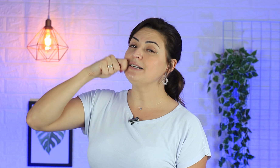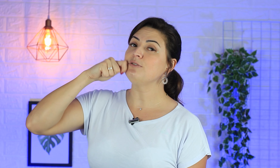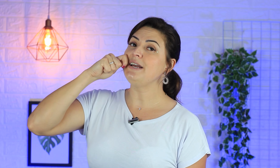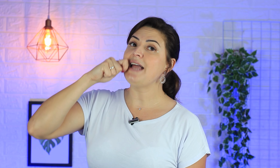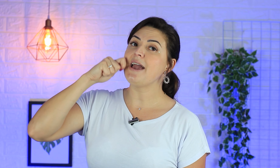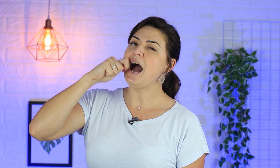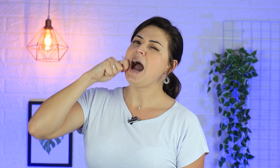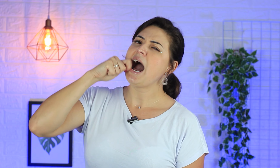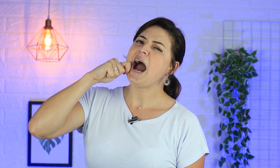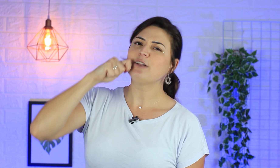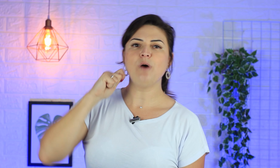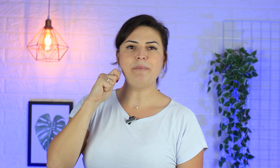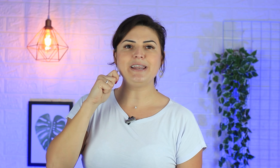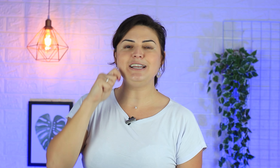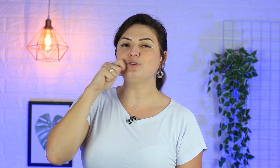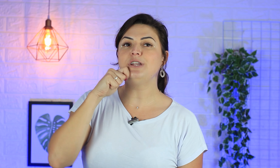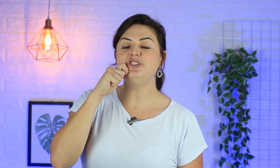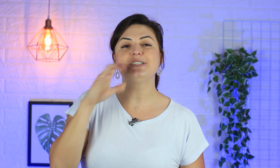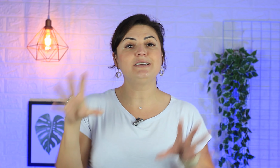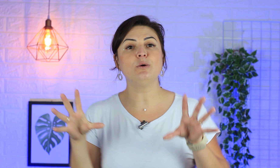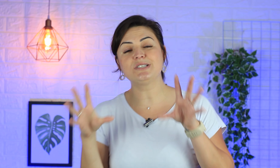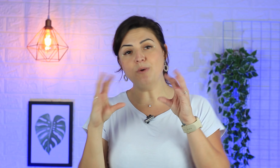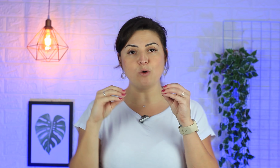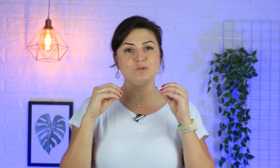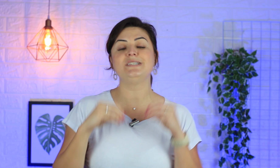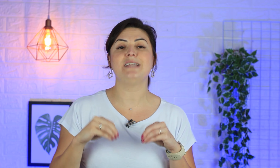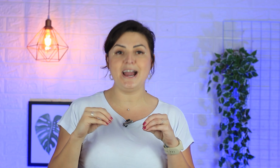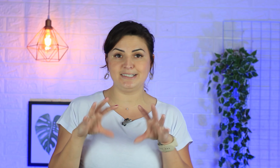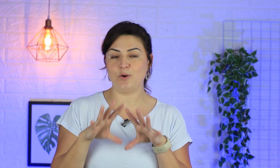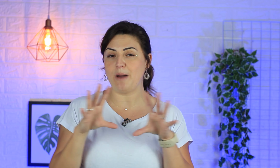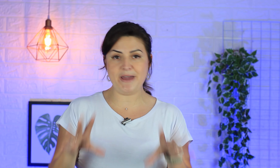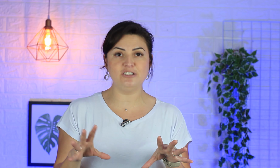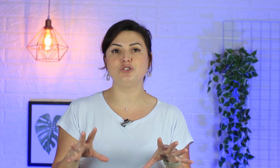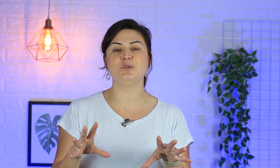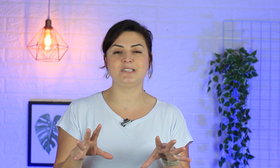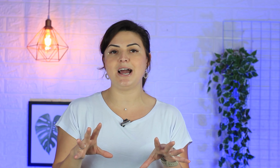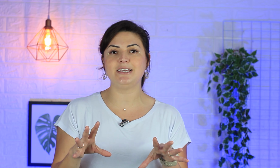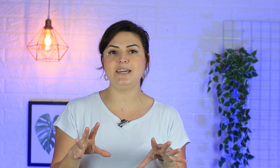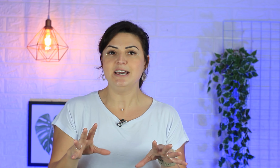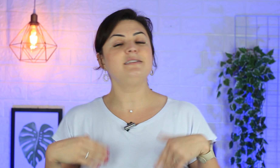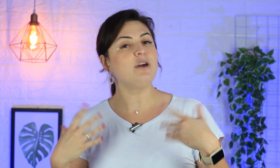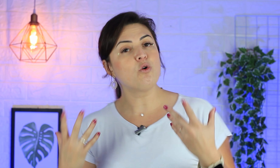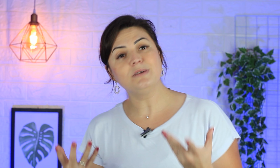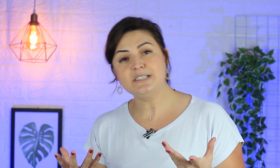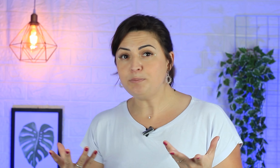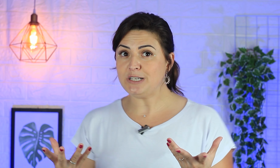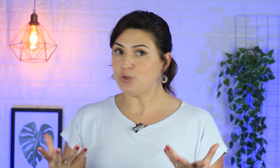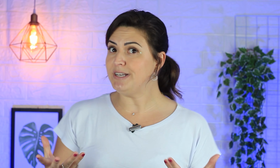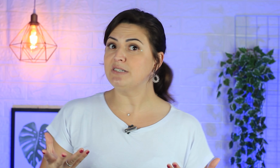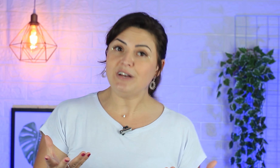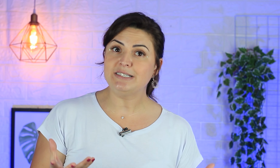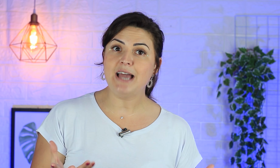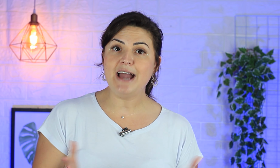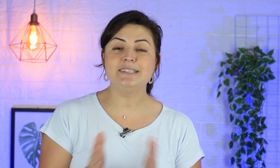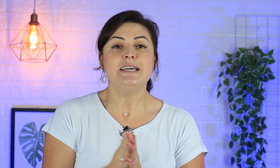passando a ideia do aparelhinho do dentista. Então, são alguns sinais que eu acabei de te mostrar aqui, que tem algumas expressões faciais